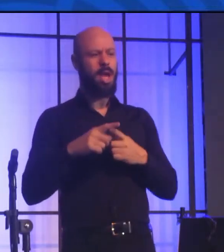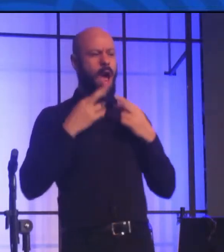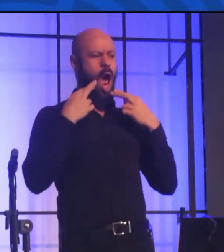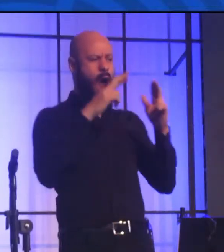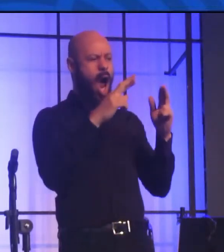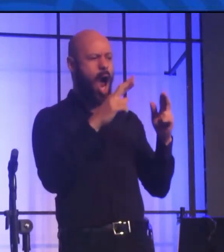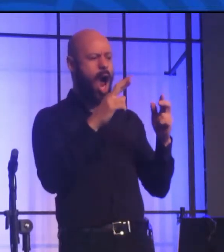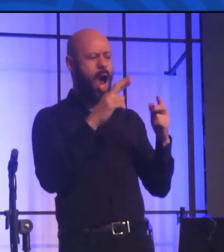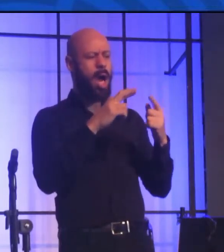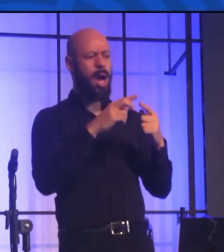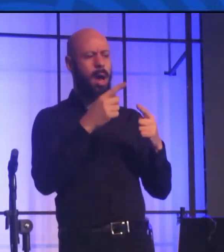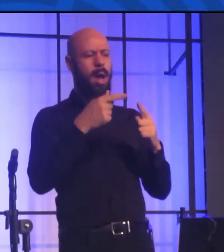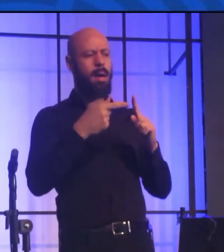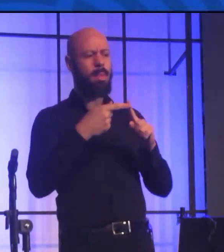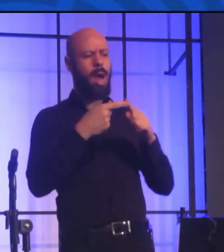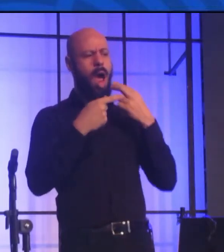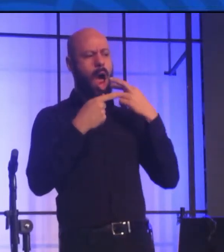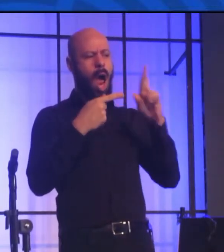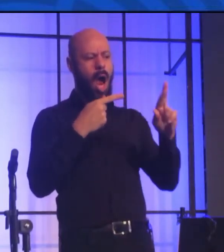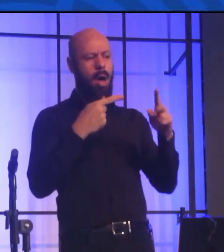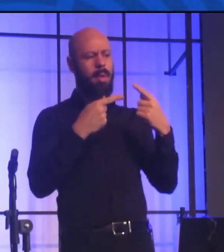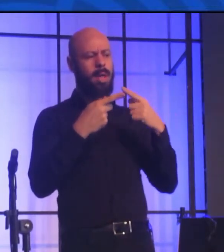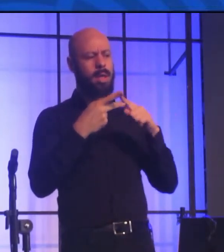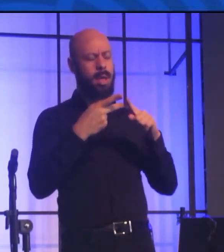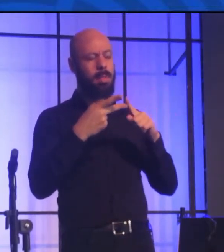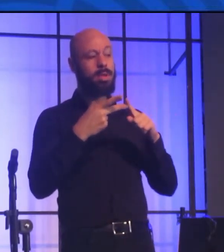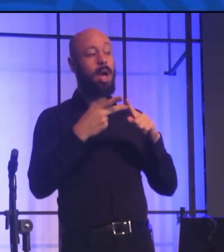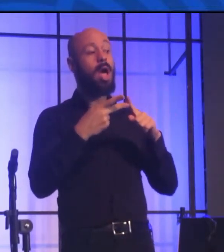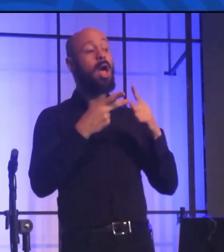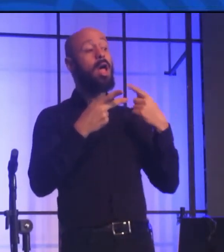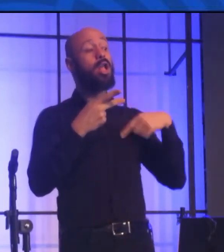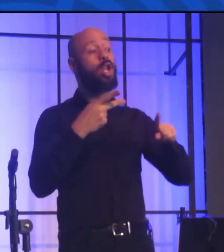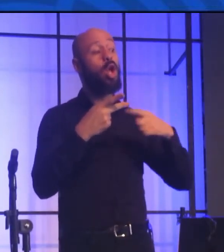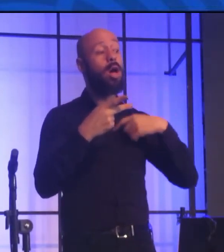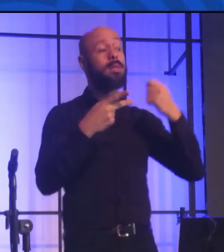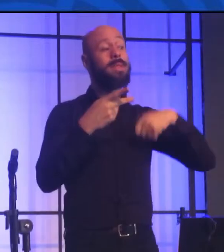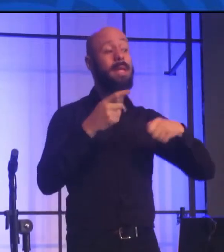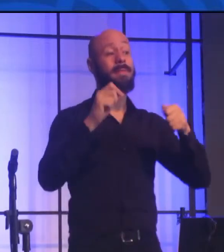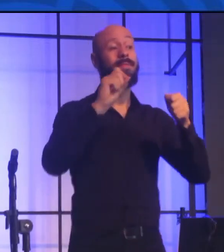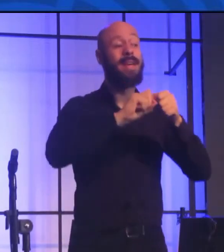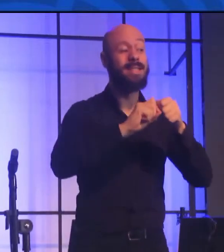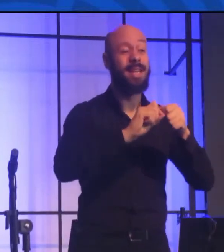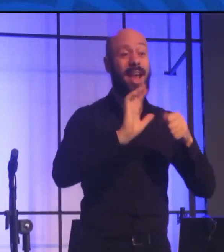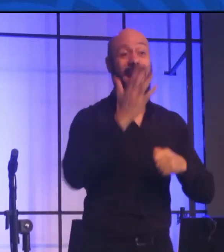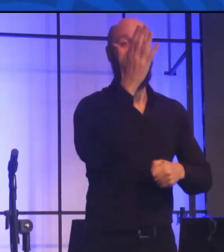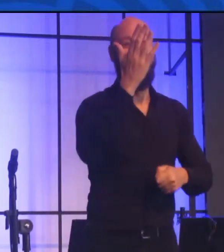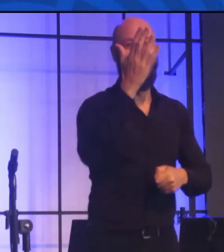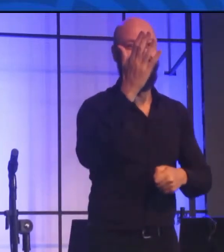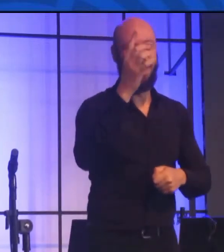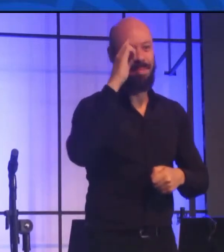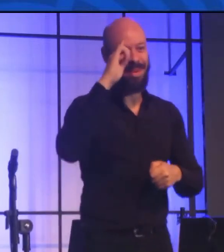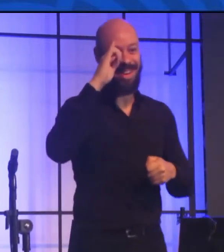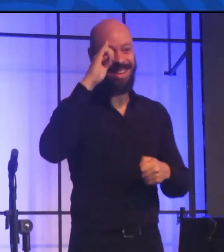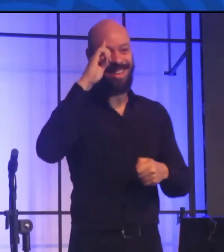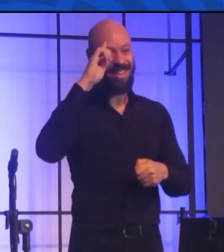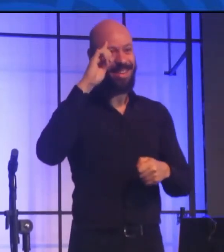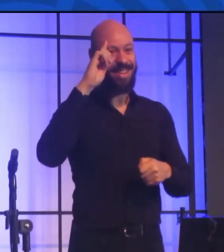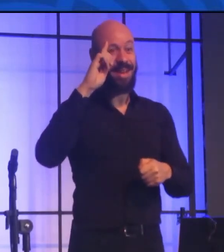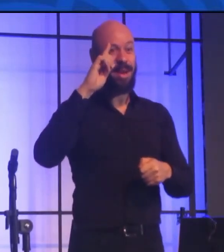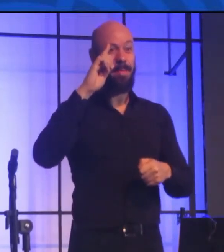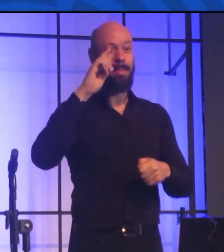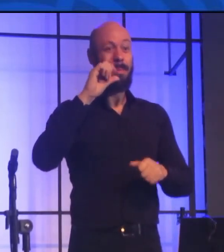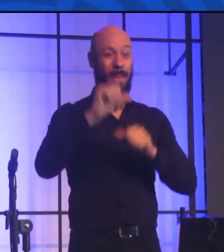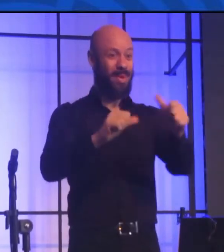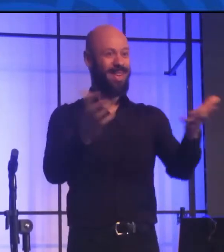Em contrapartida, eles foram abençoados por continuar. O profeta não disse, não, você deve